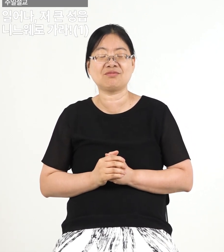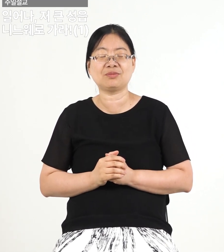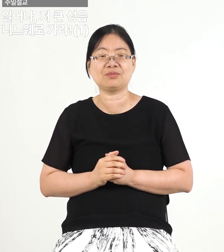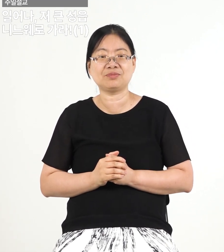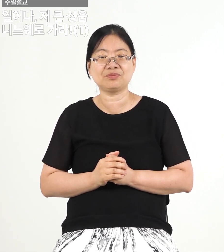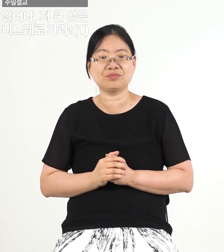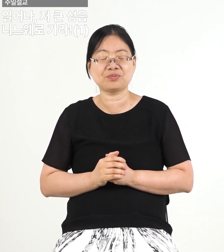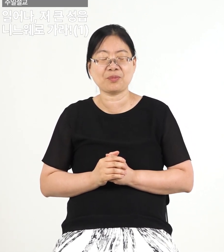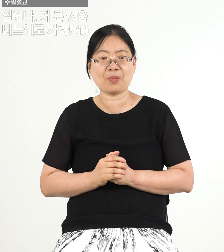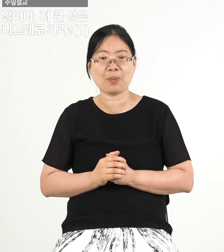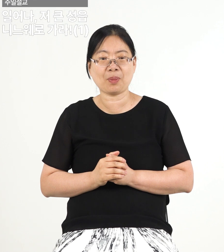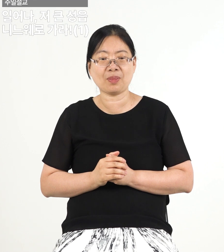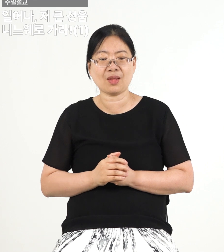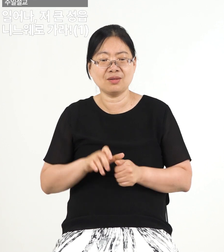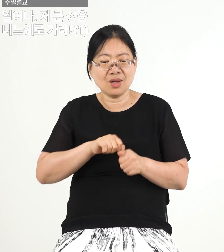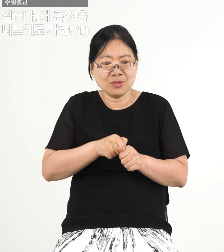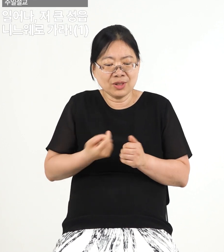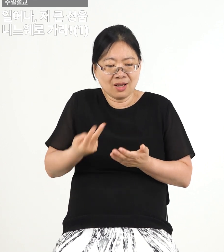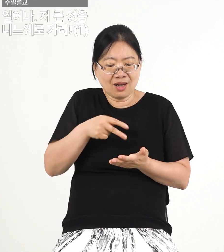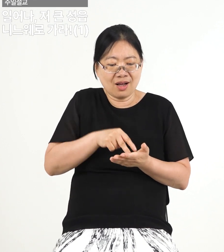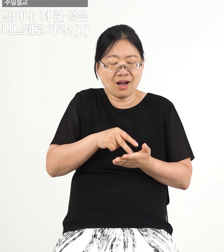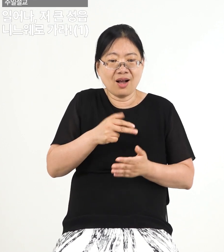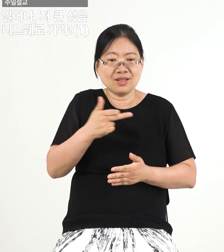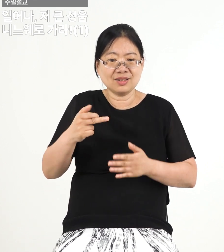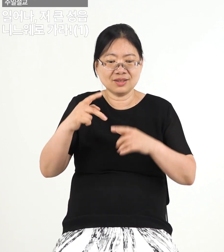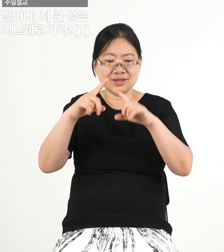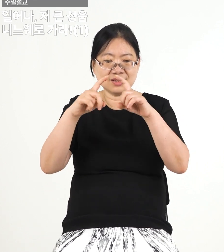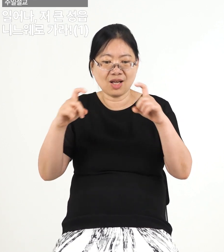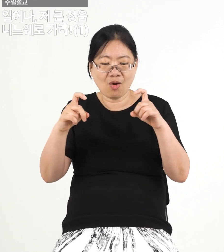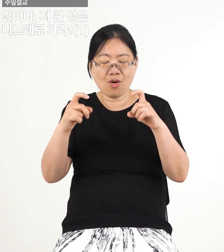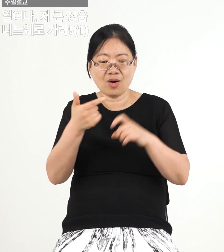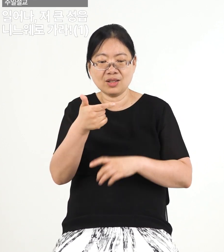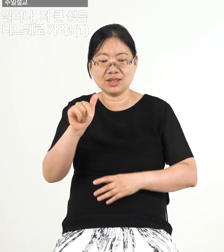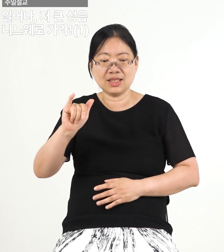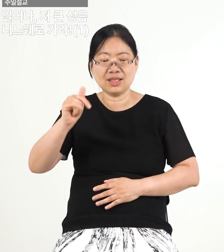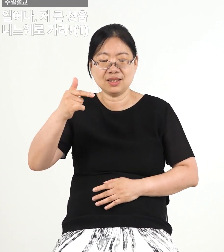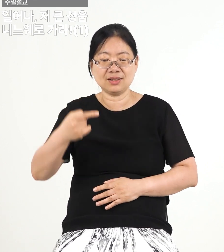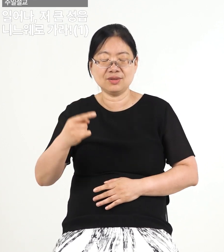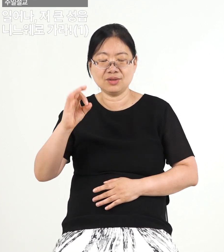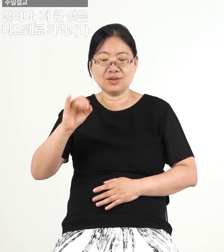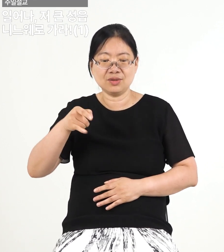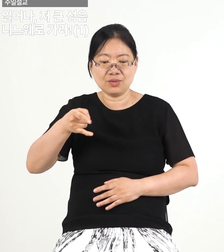굳이 일어나 저 큰 성읍 니느웨로 가서